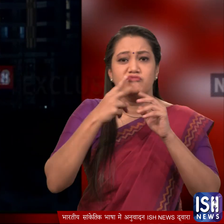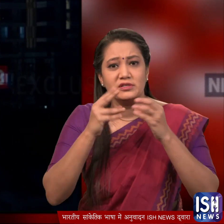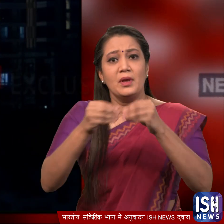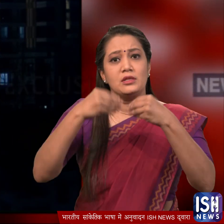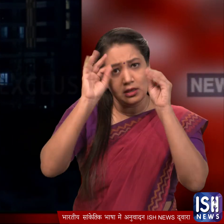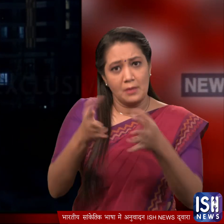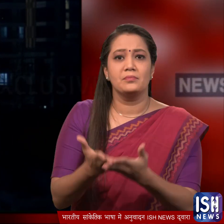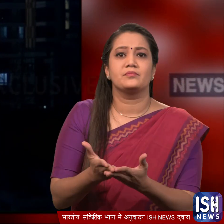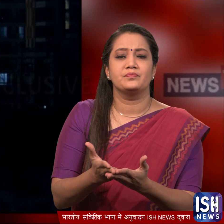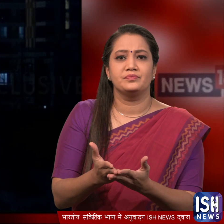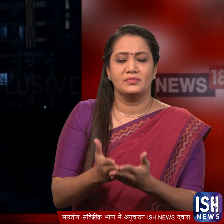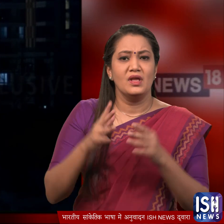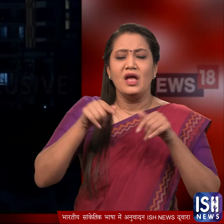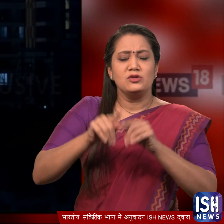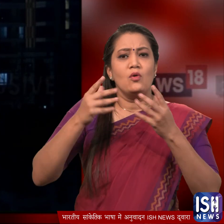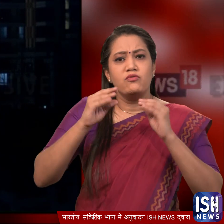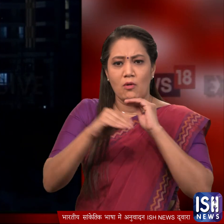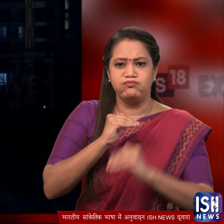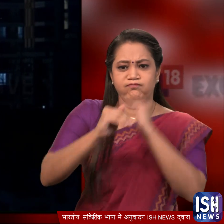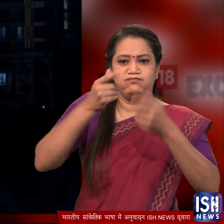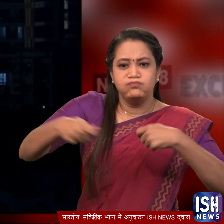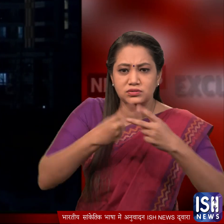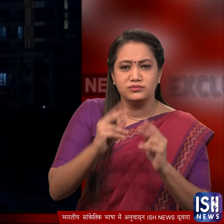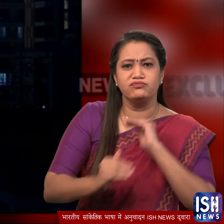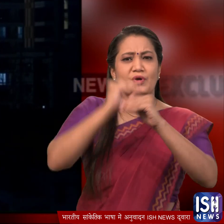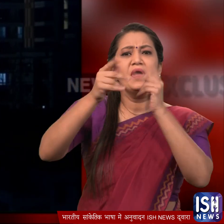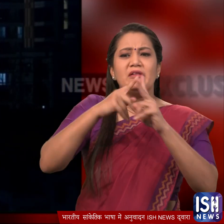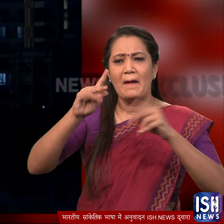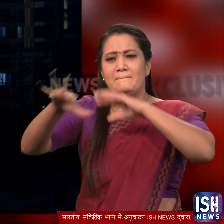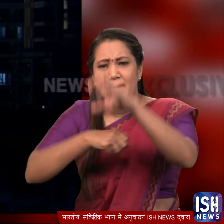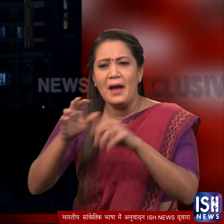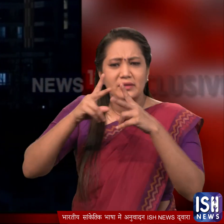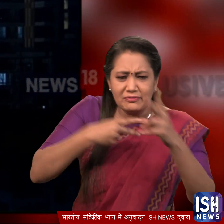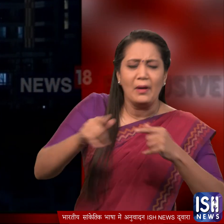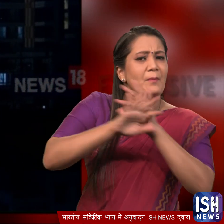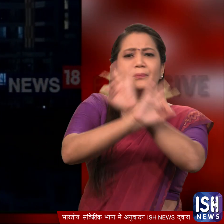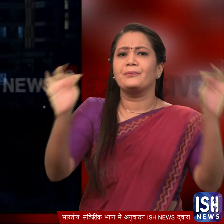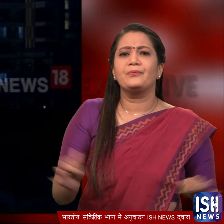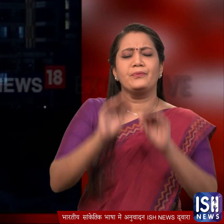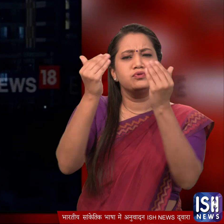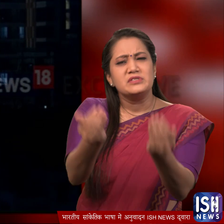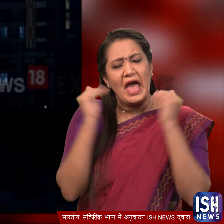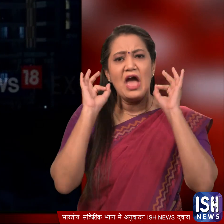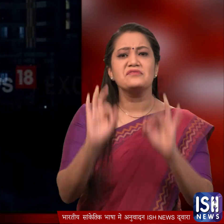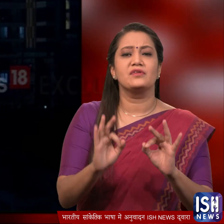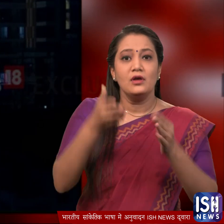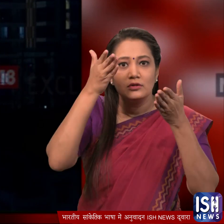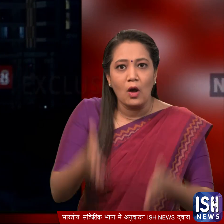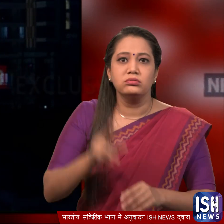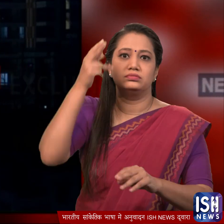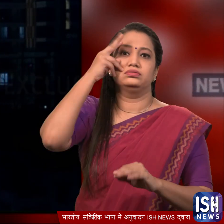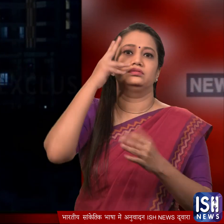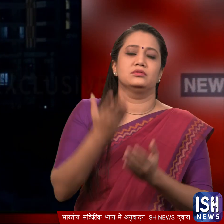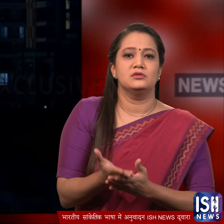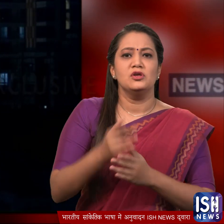हल्द्वानी में ही है। वहां कारोबार इसलिए फल फूल रहा है क्योंकि इलाका बदमाशों से सुरक्षित रहा है। अब उसी सुरक्षा पर सवाल खड़े हो रहे